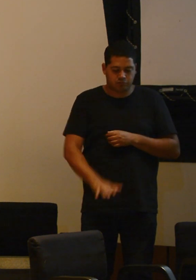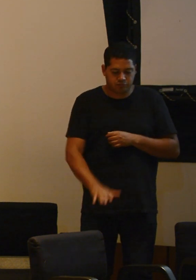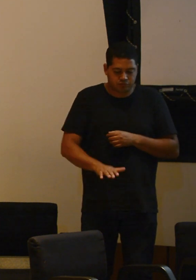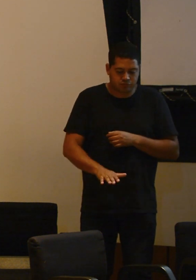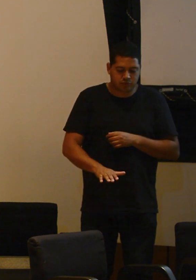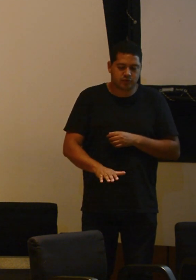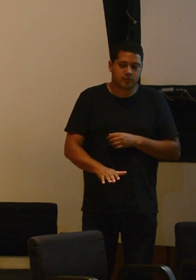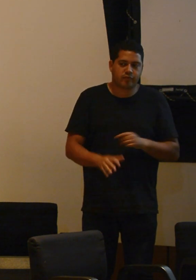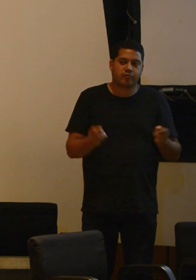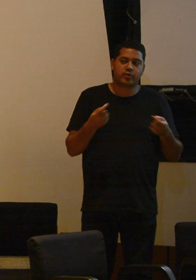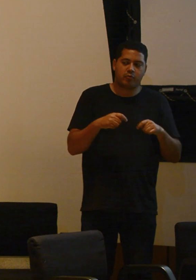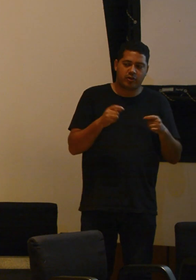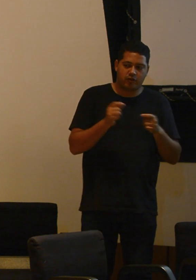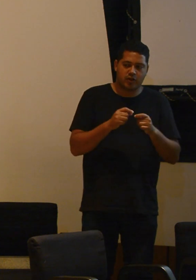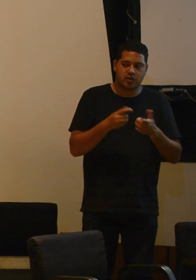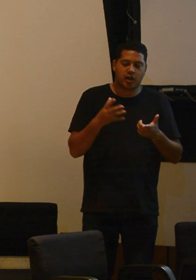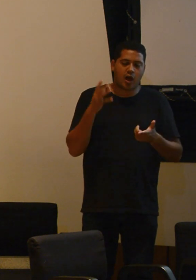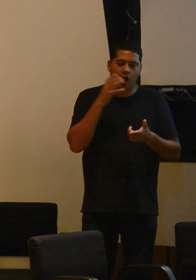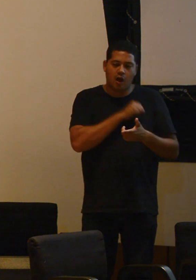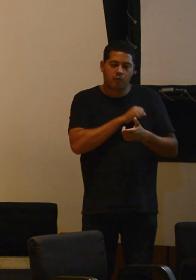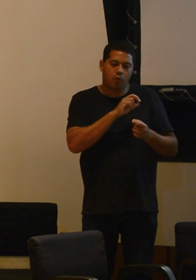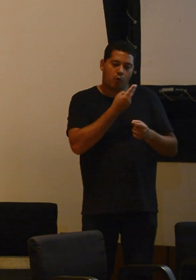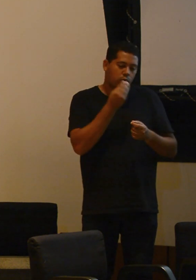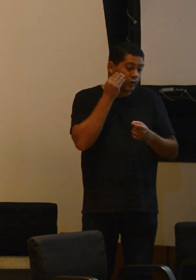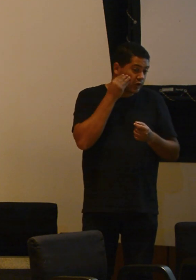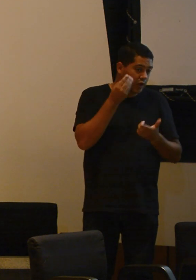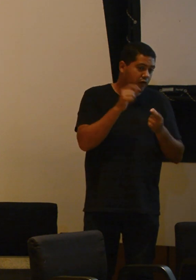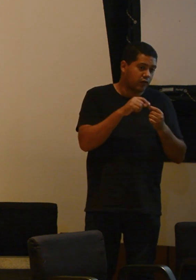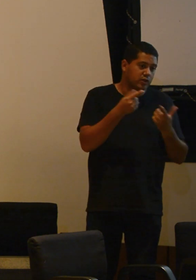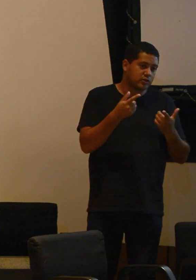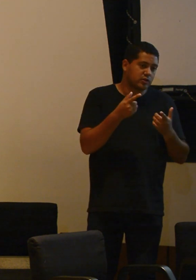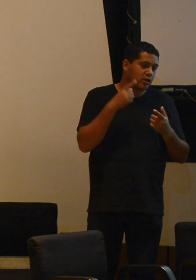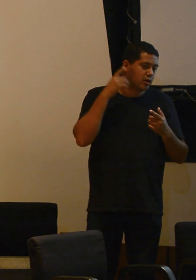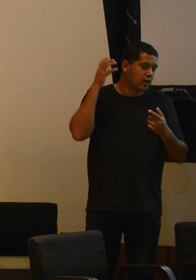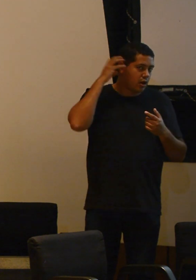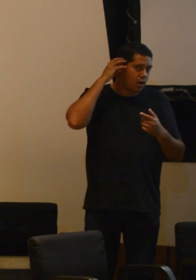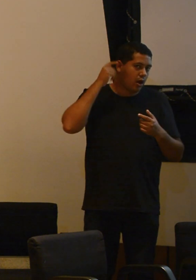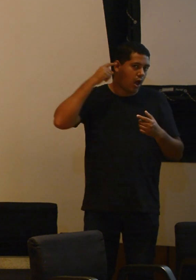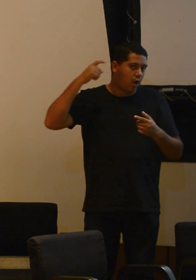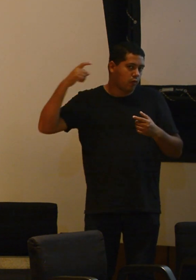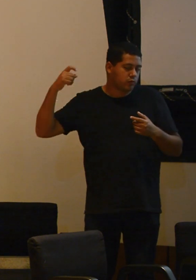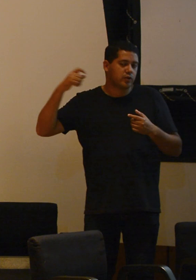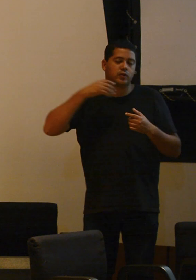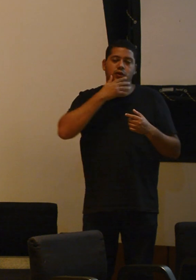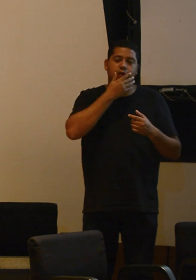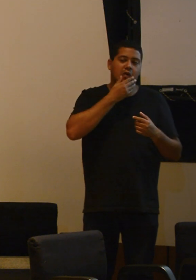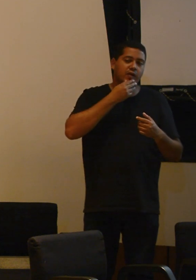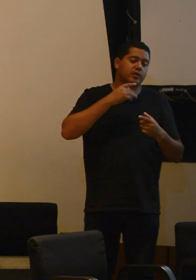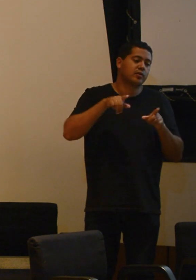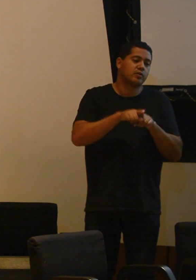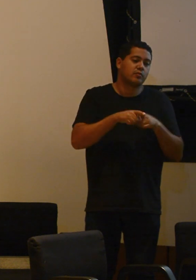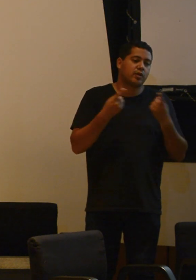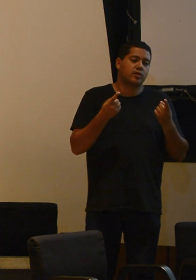seja feito ou que tenha a tentativa de fazer audiometria, emissões autoacústicas e imitanciometria. Não